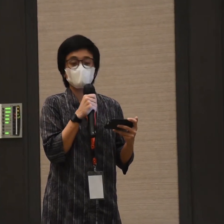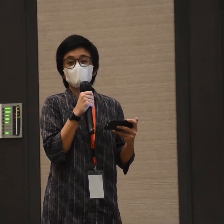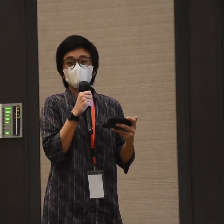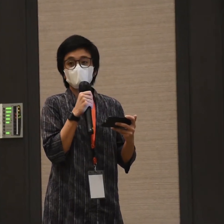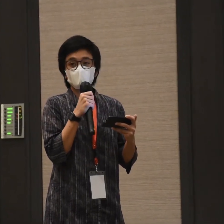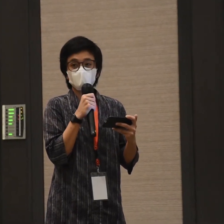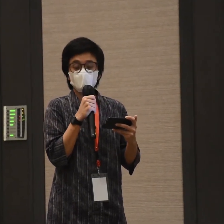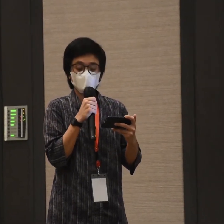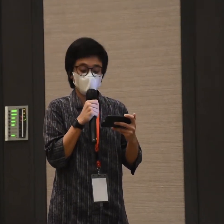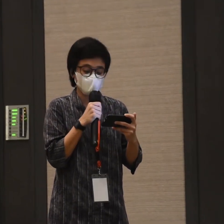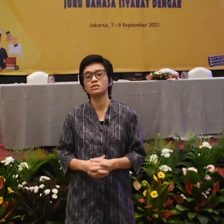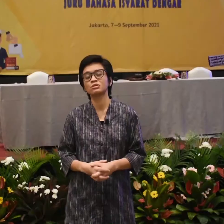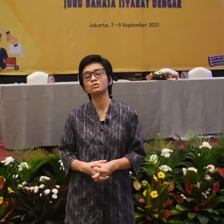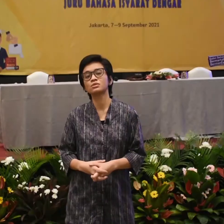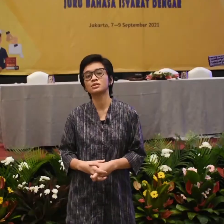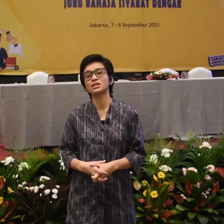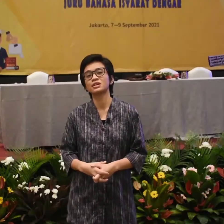yang berfokus pada itu, sehingga